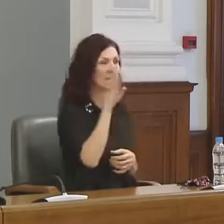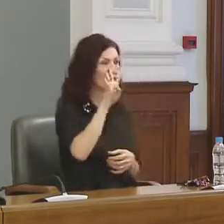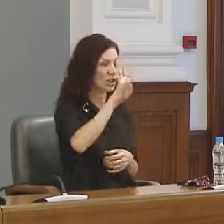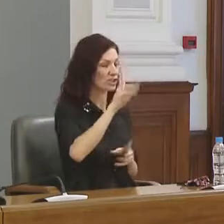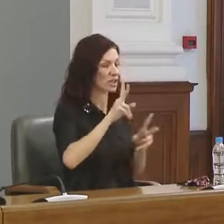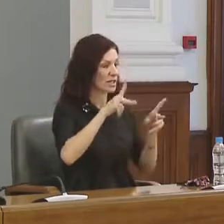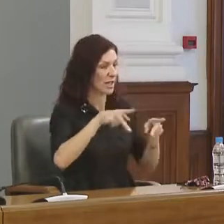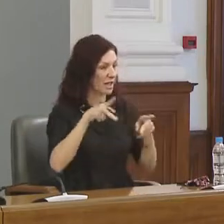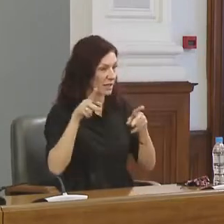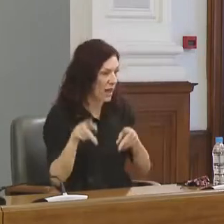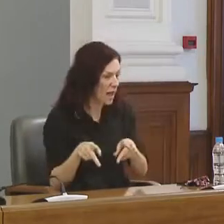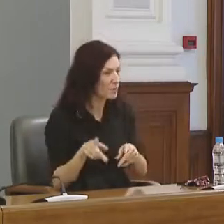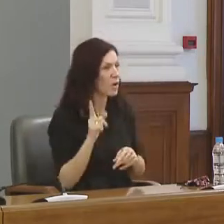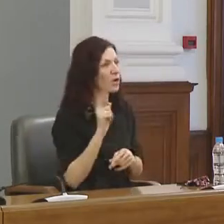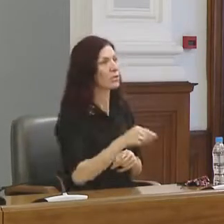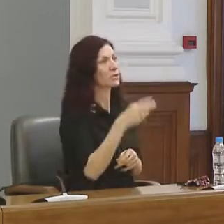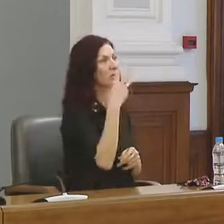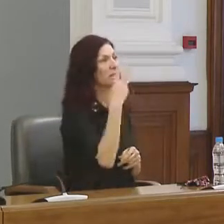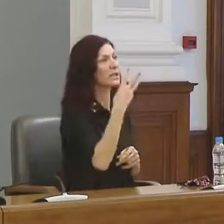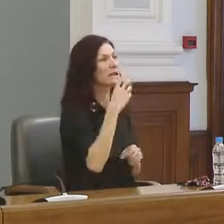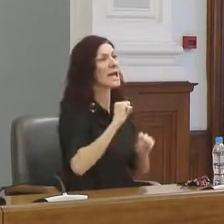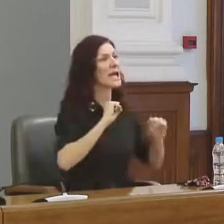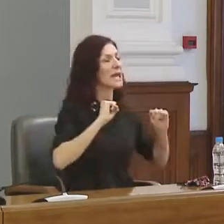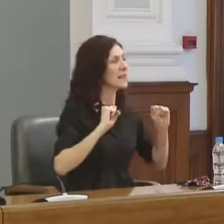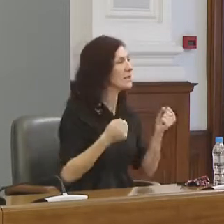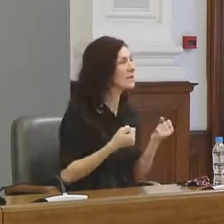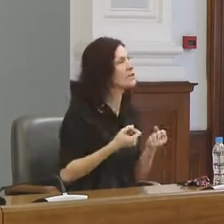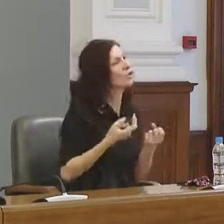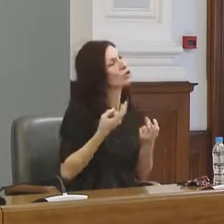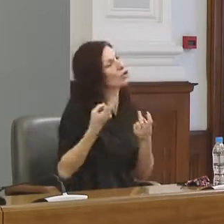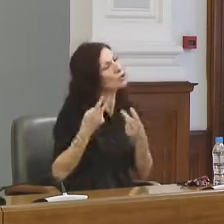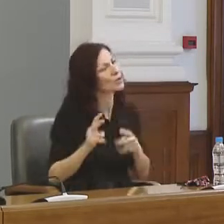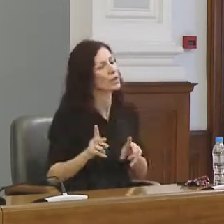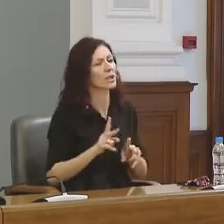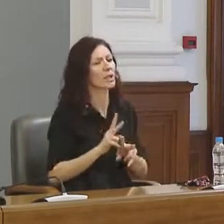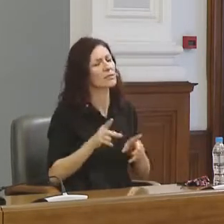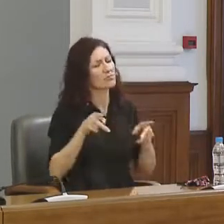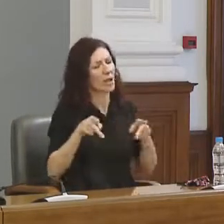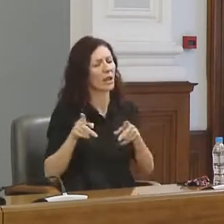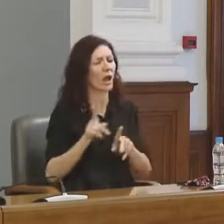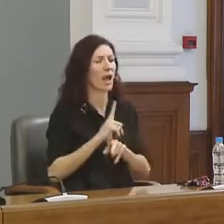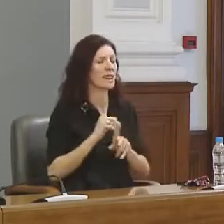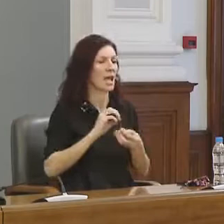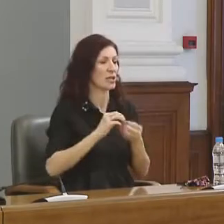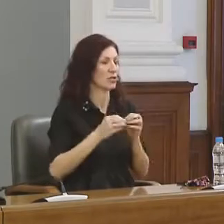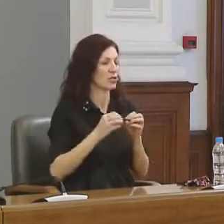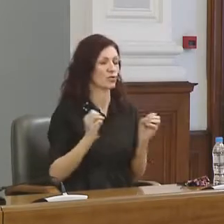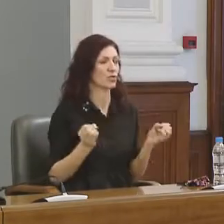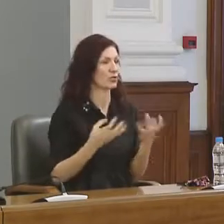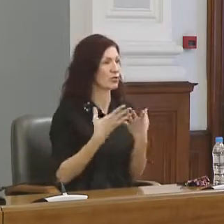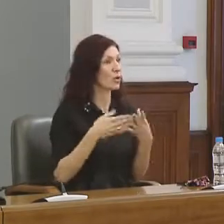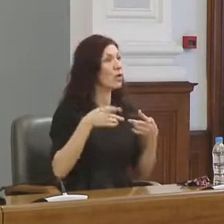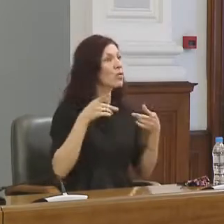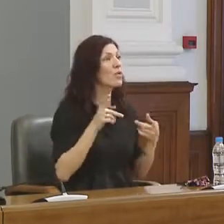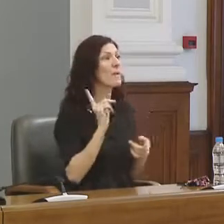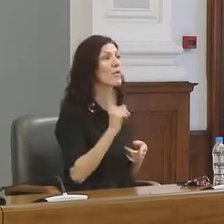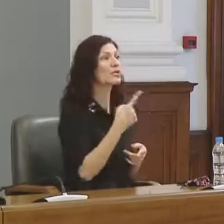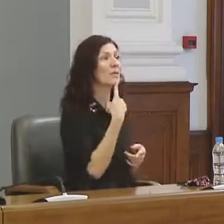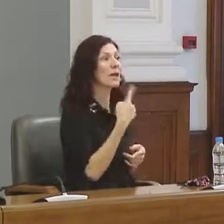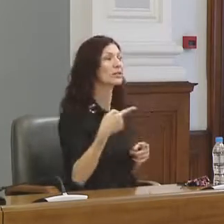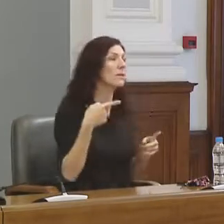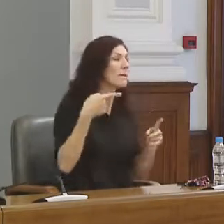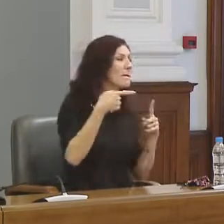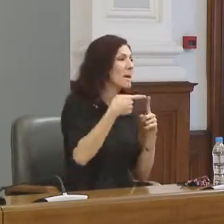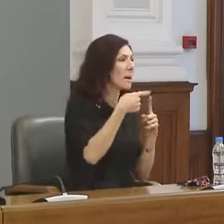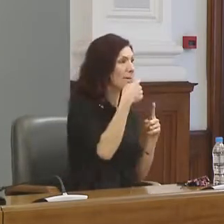които 33 са интензивни. Останалите, знаете се, за неосложнените случаи. Това към момента можем да кажем за